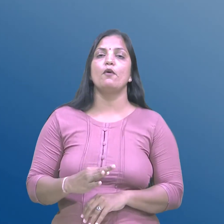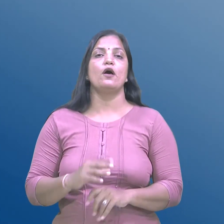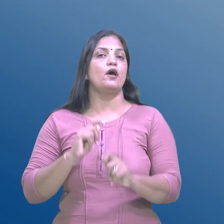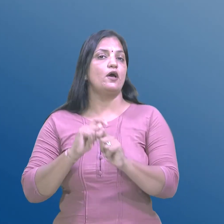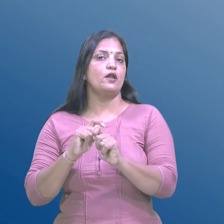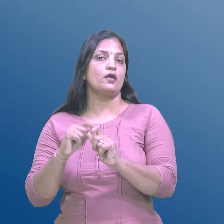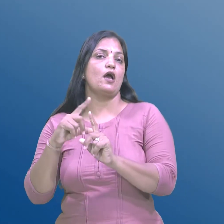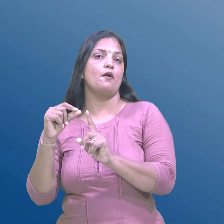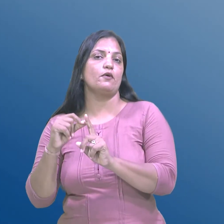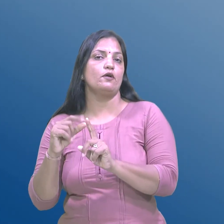પગલાં ભરશે.